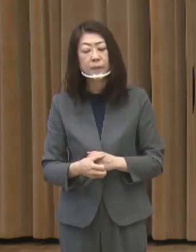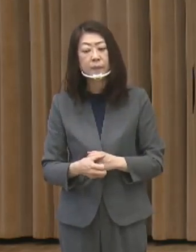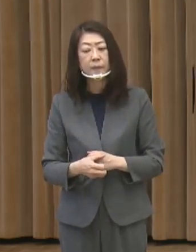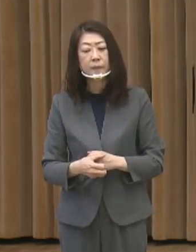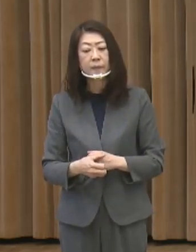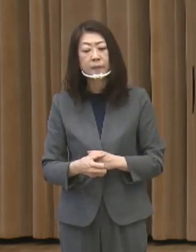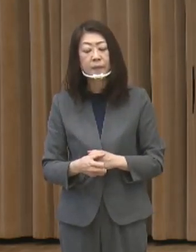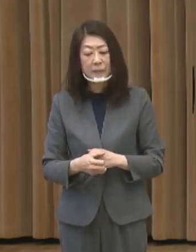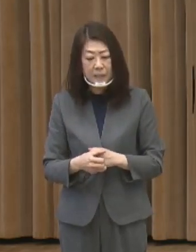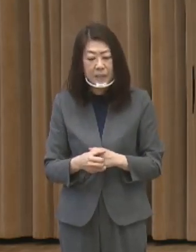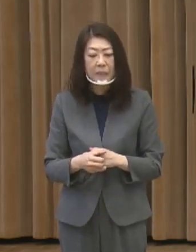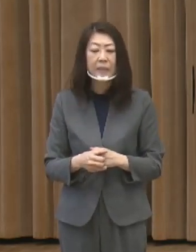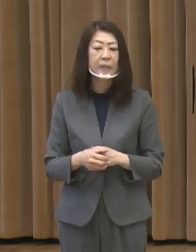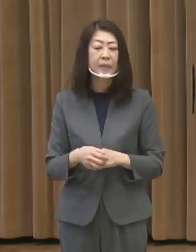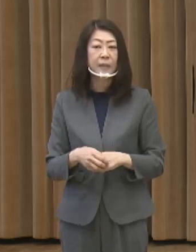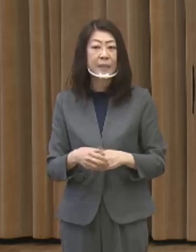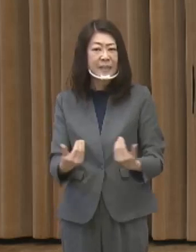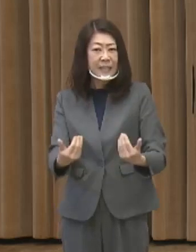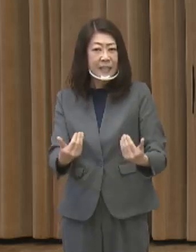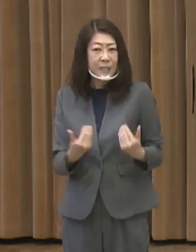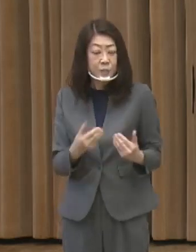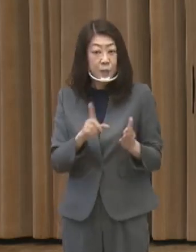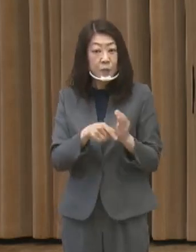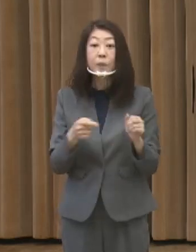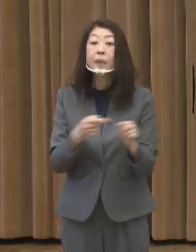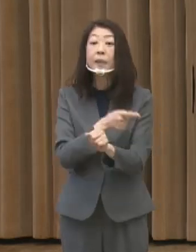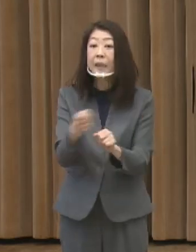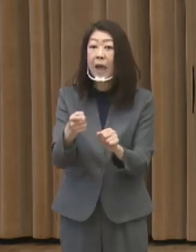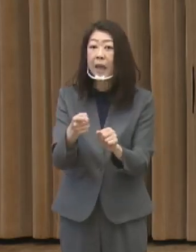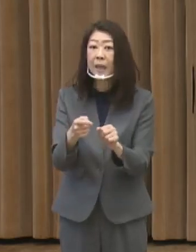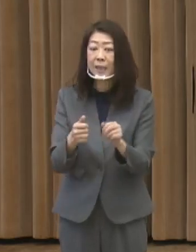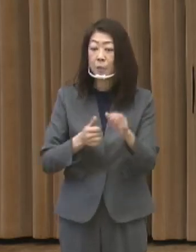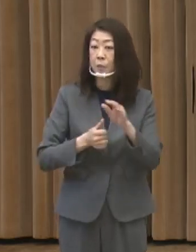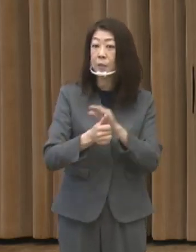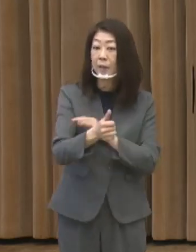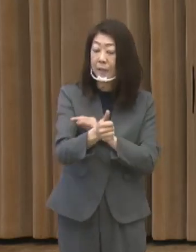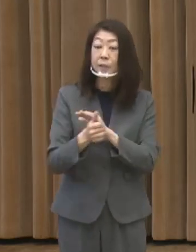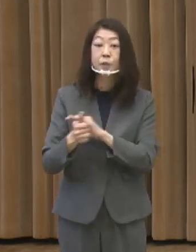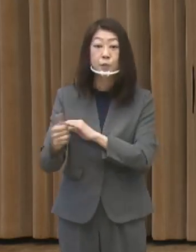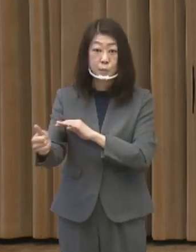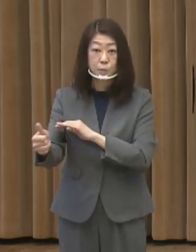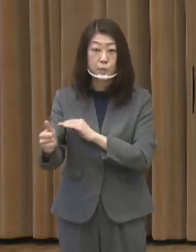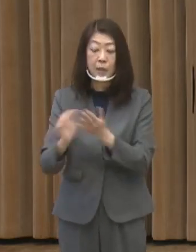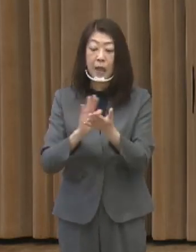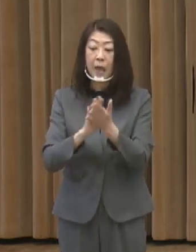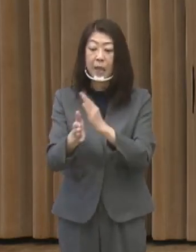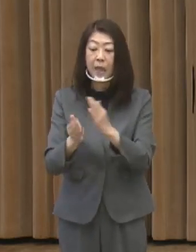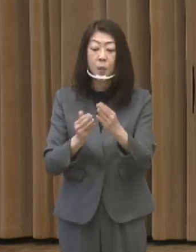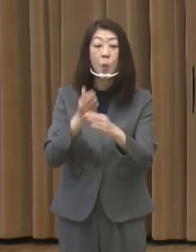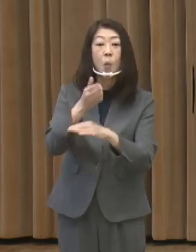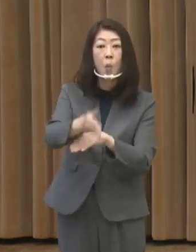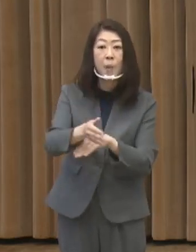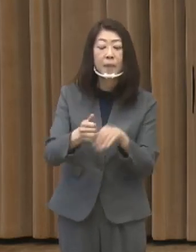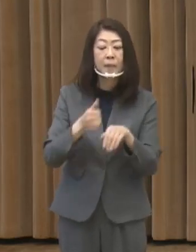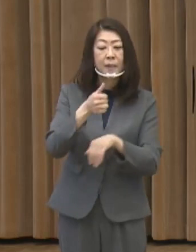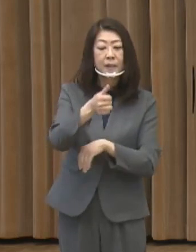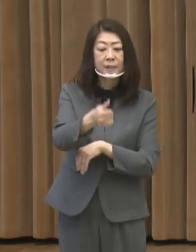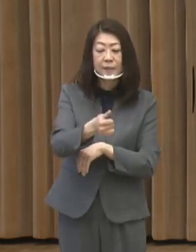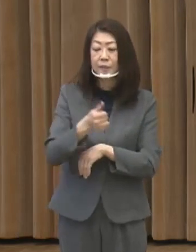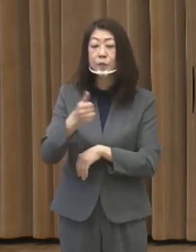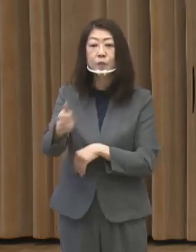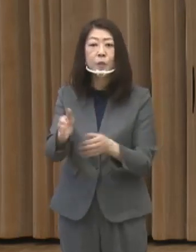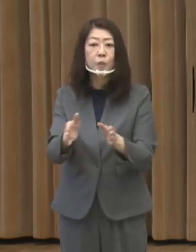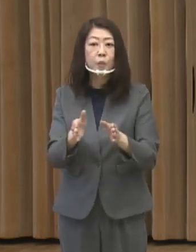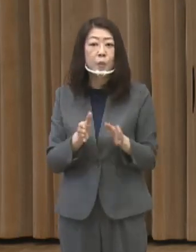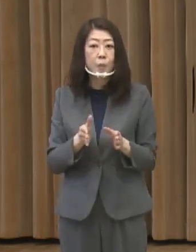不要不急の外出移動が避けて県境を越えた移動自粛呼びかけということになってますが、ちょっと